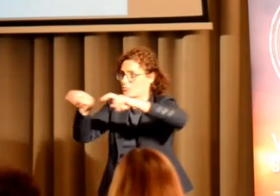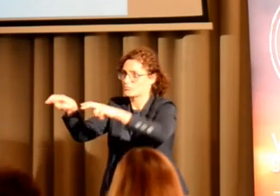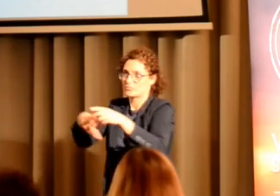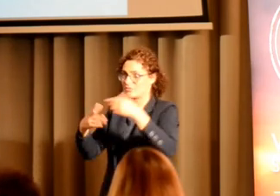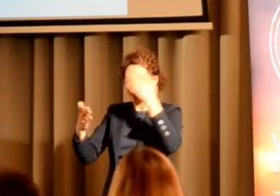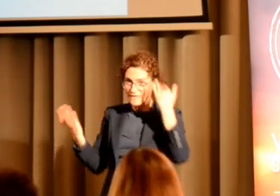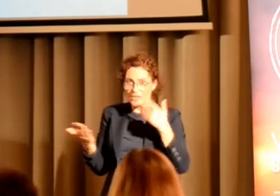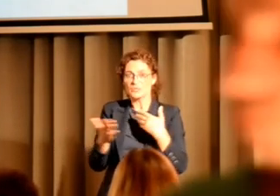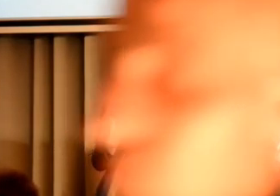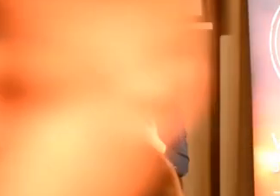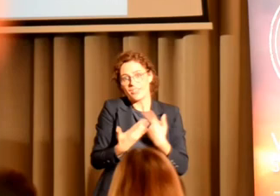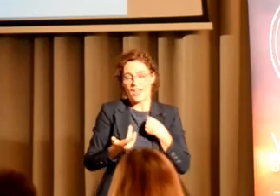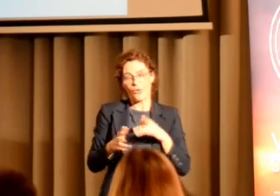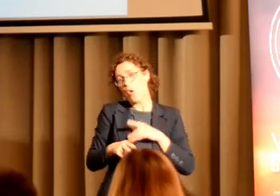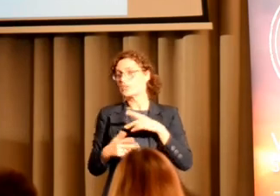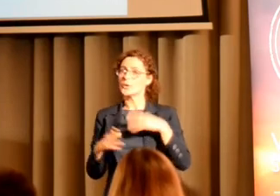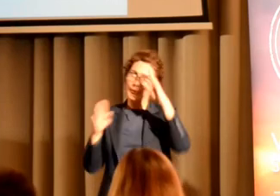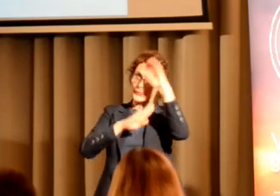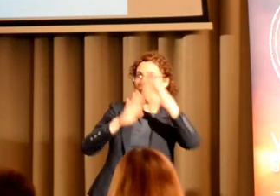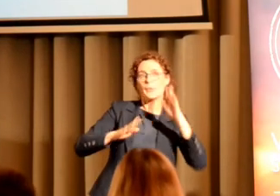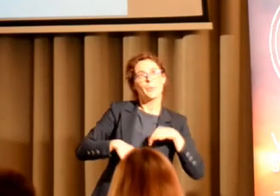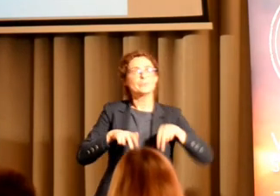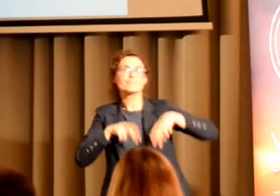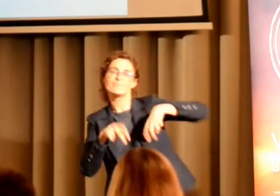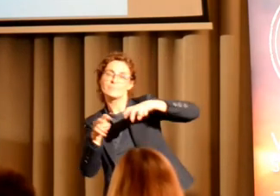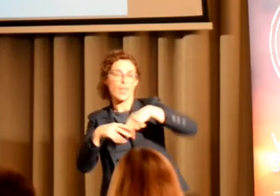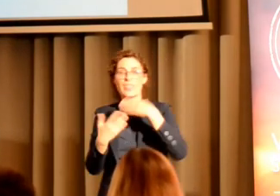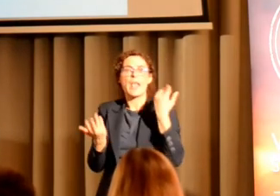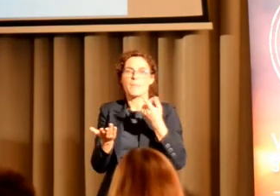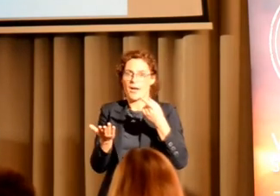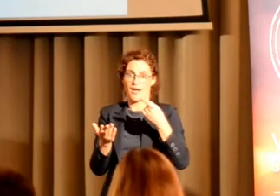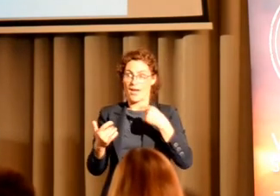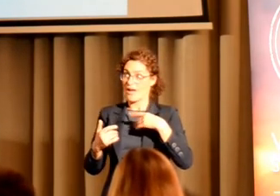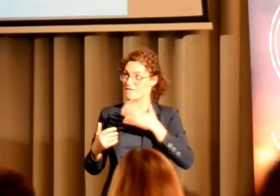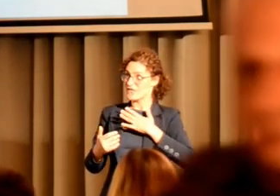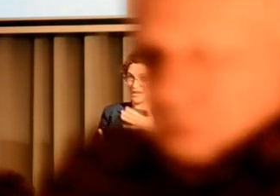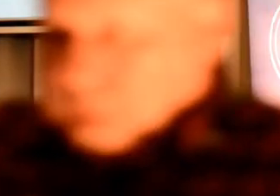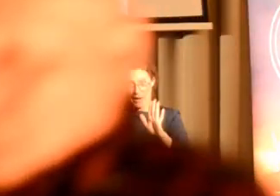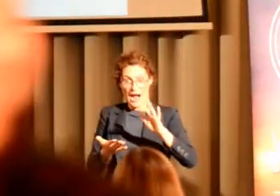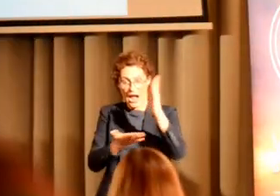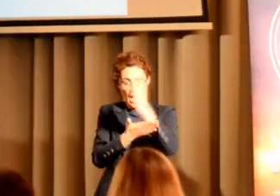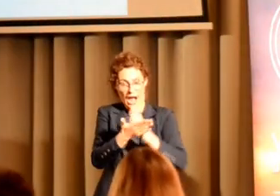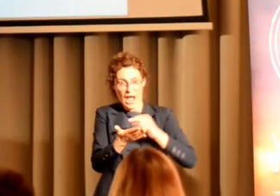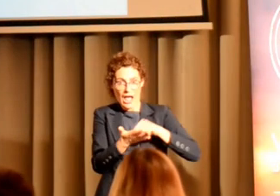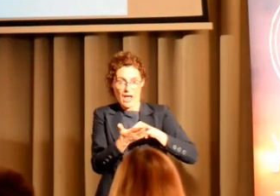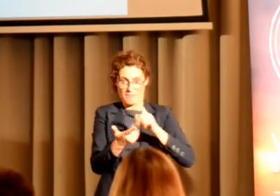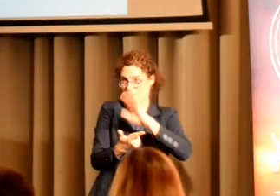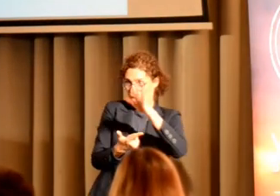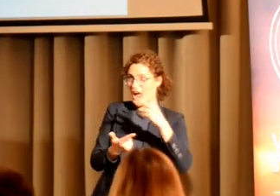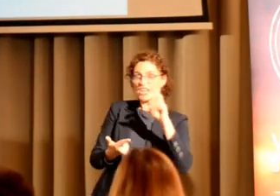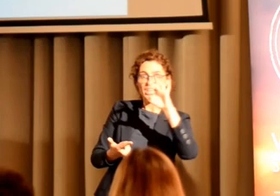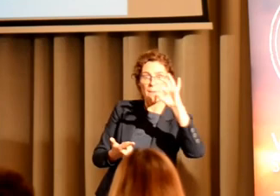udało nam się zdefiniować w Polsce. Nie mają tych map, nie mają GPS-ów, nie mają czego, mają tylko to swoje głupie doświadczenie 20 tam paru miesięcy,